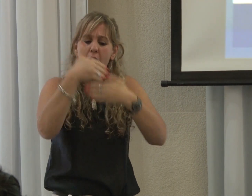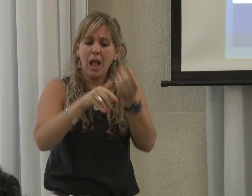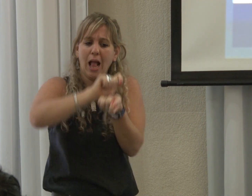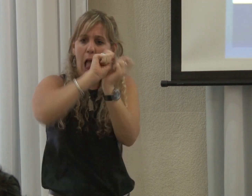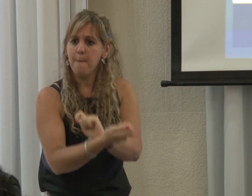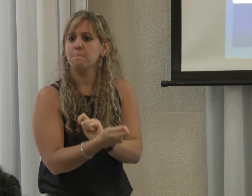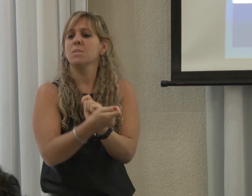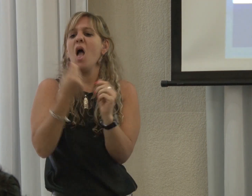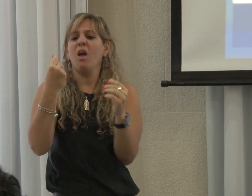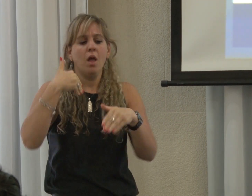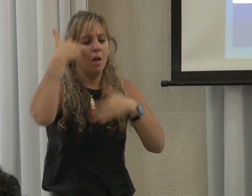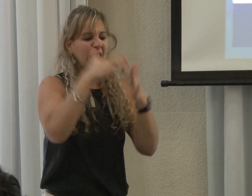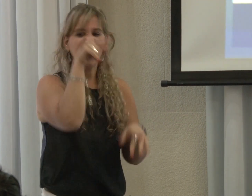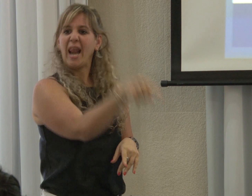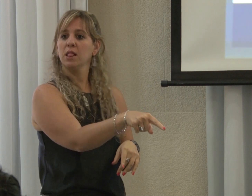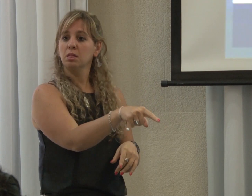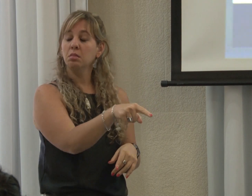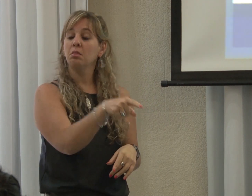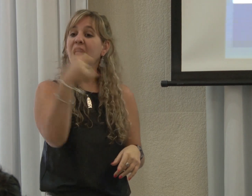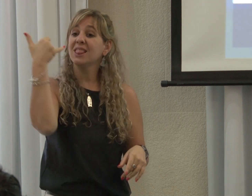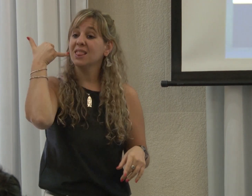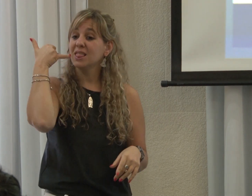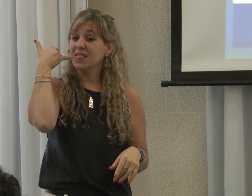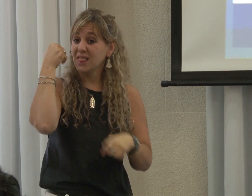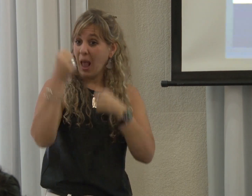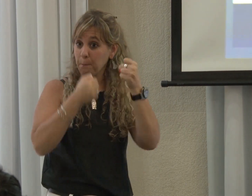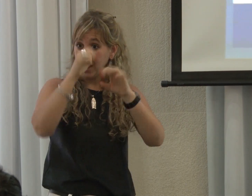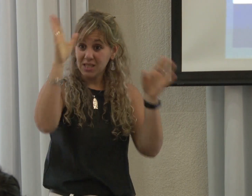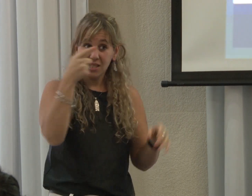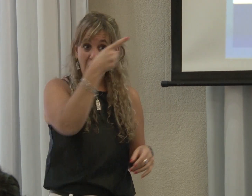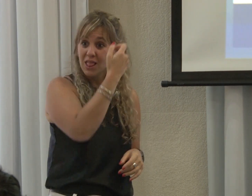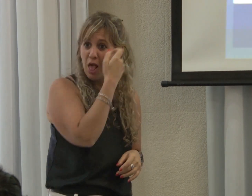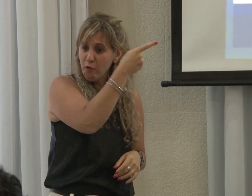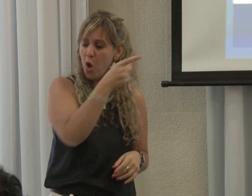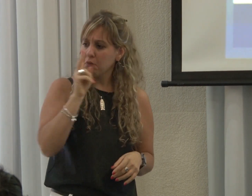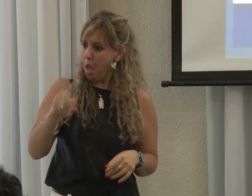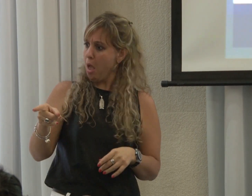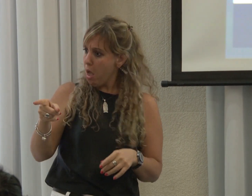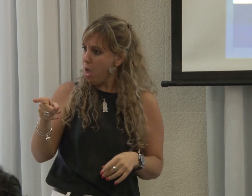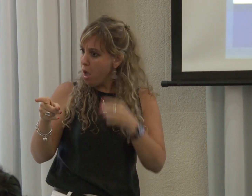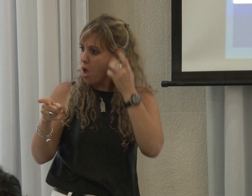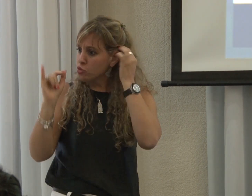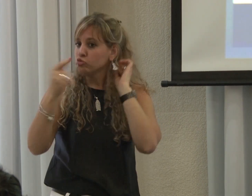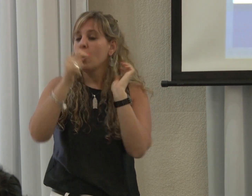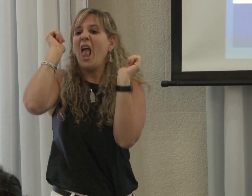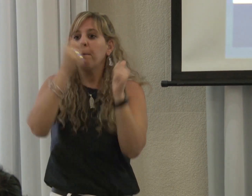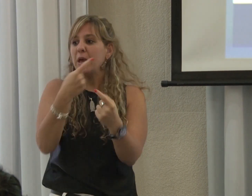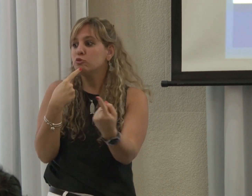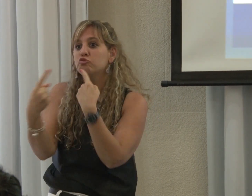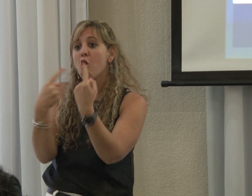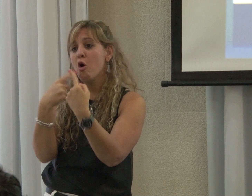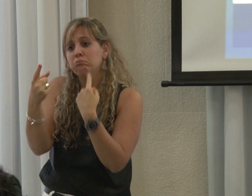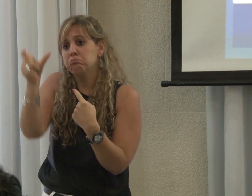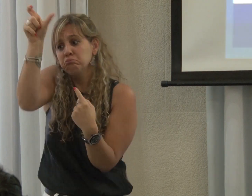ya no se usaban, cómo podíamos lograr este trabajo. Y la empresa prestó atención a